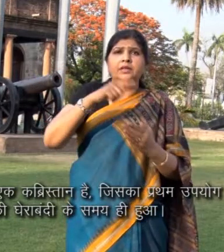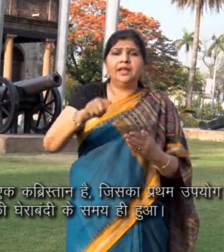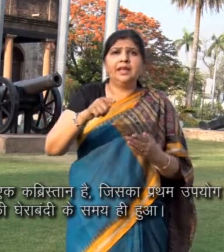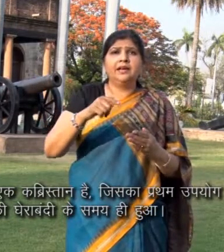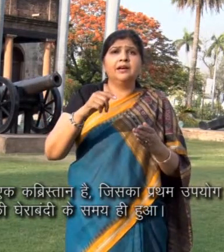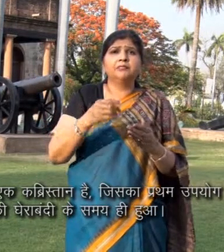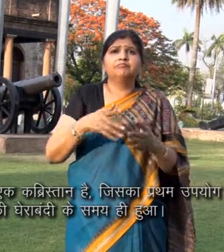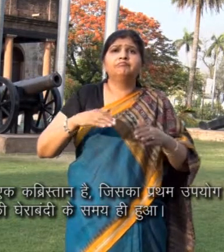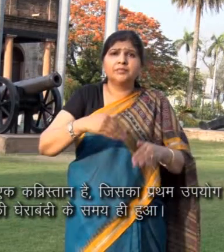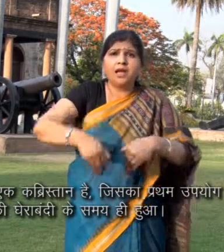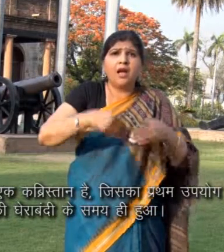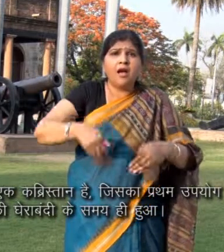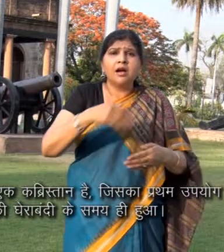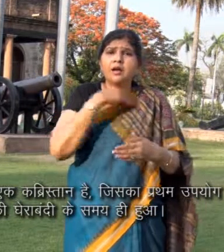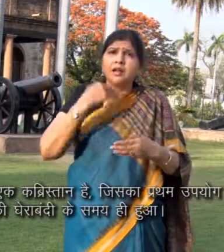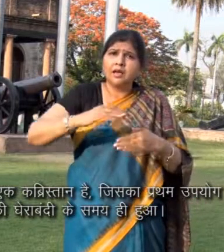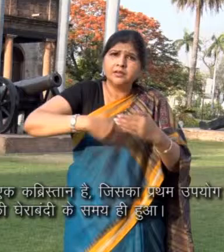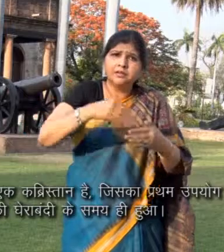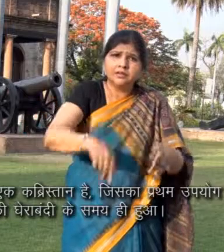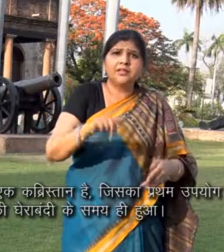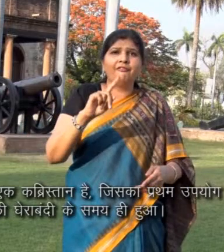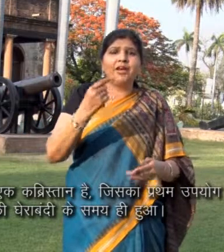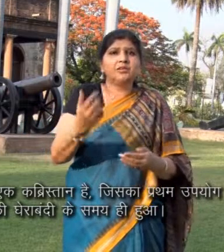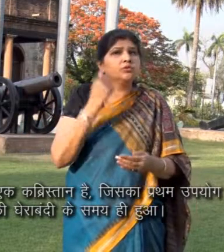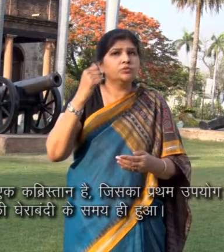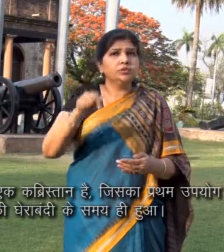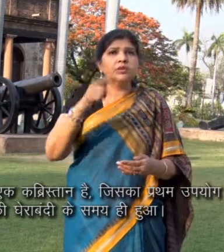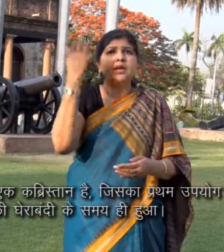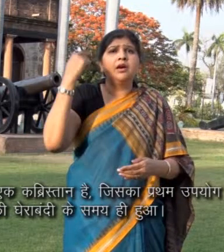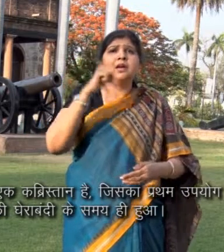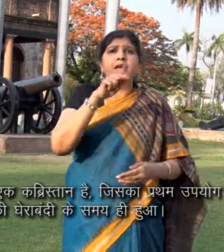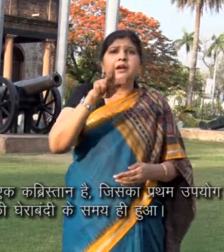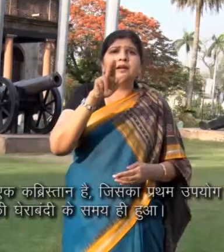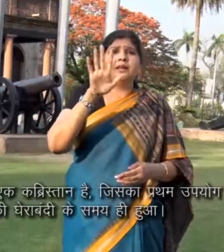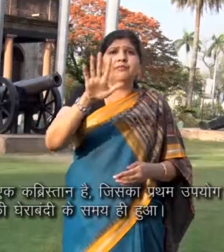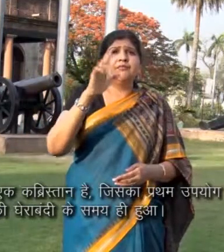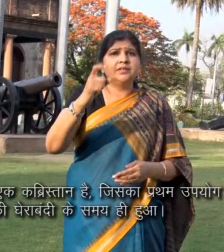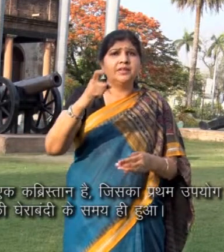कब्रिस्तान है, जिसका प्रथम उपयोग 1857 की घेराबंदी के समय ही हुआ।